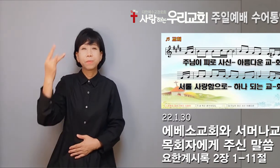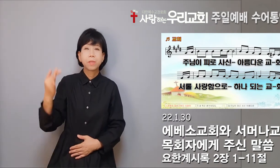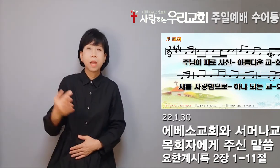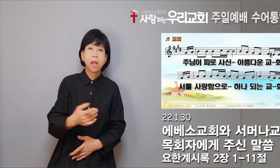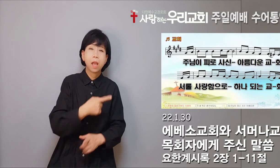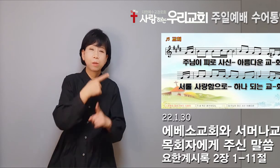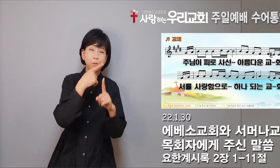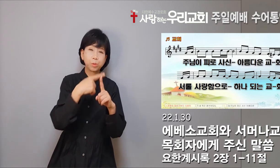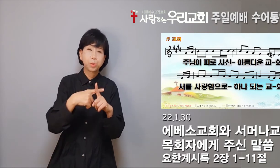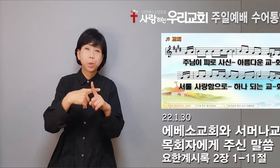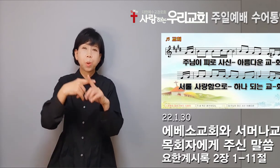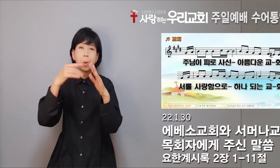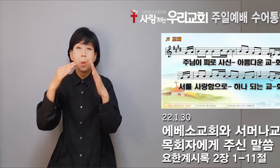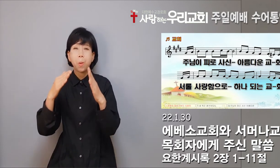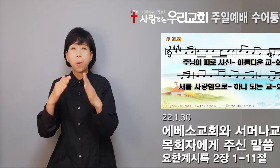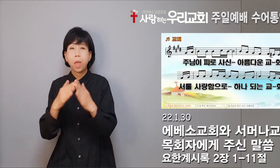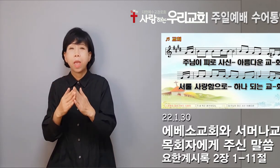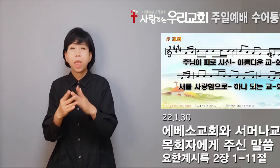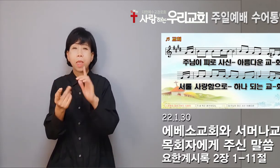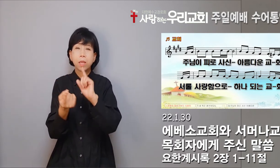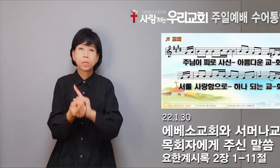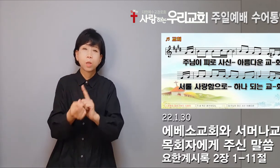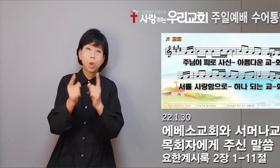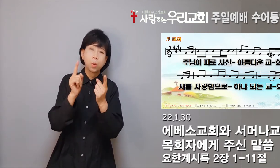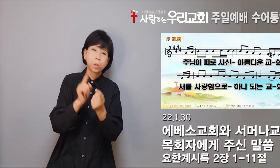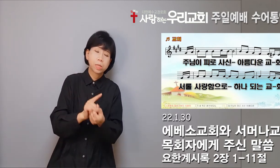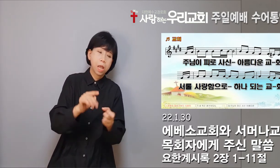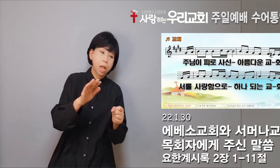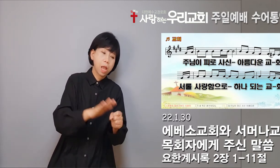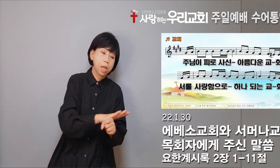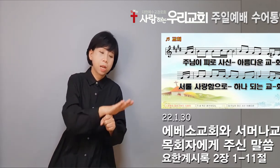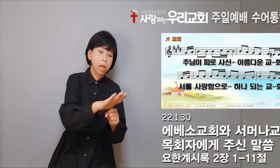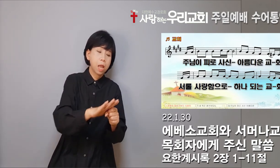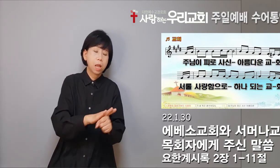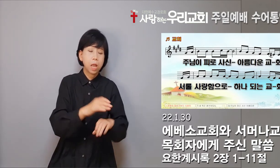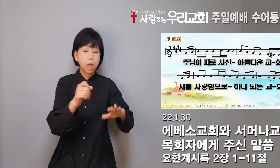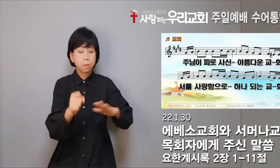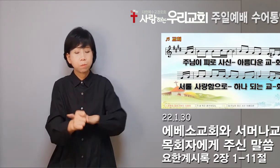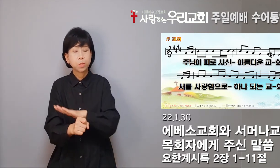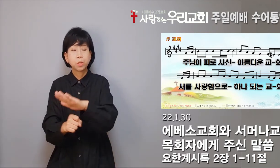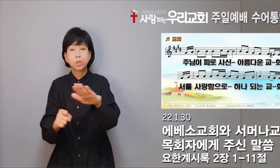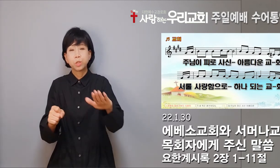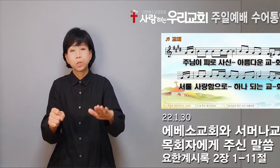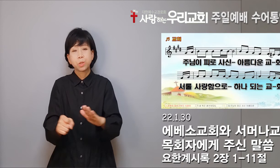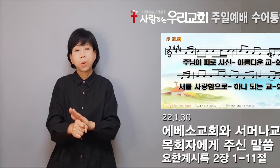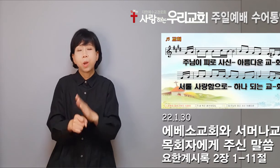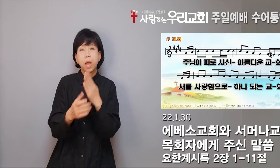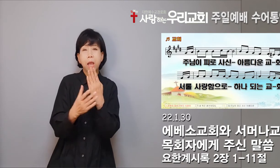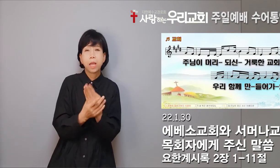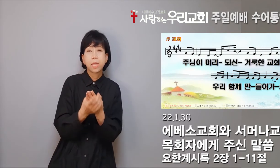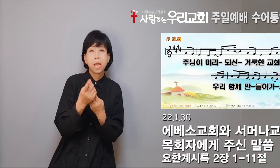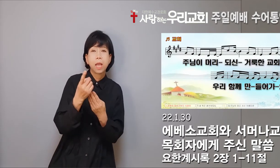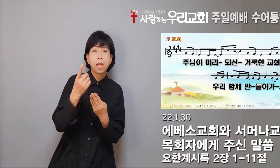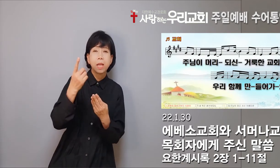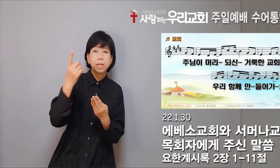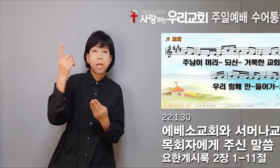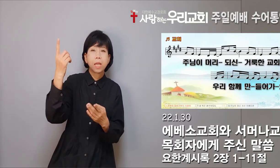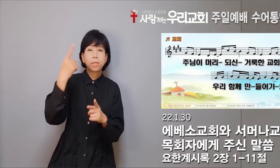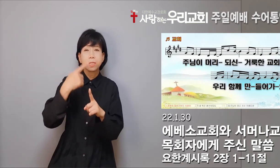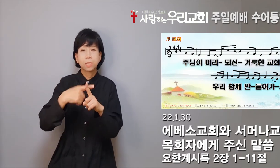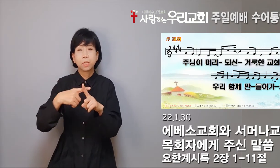아름다운 교회 서로를 사랑함으로 하나 되는